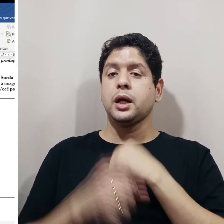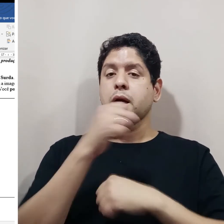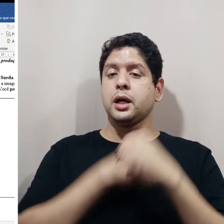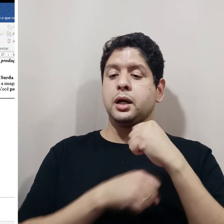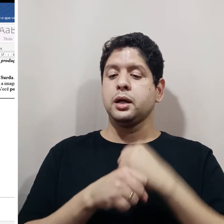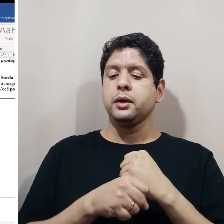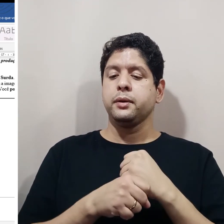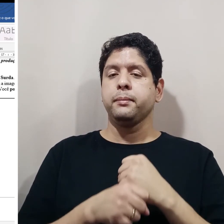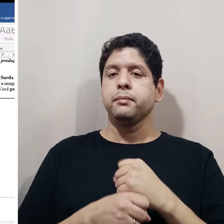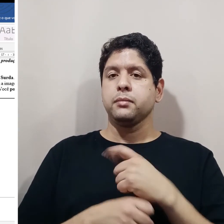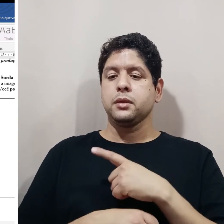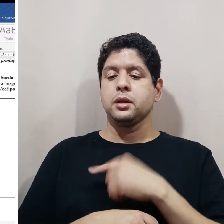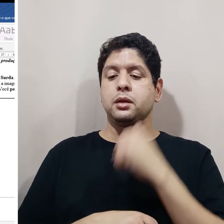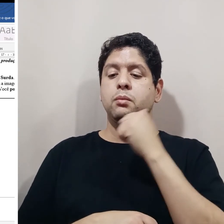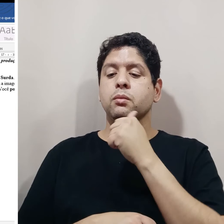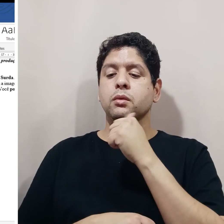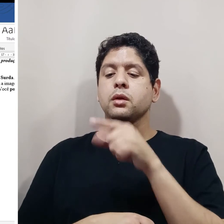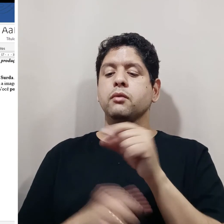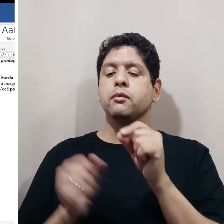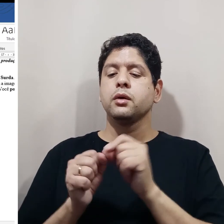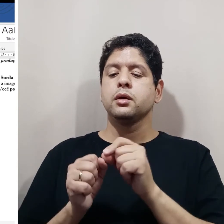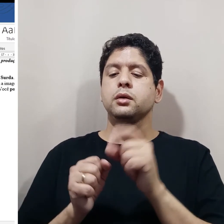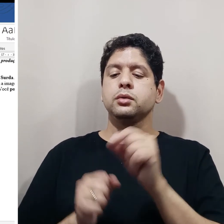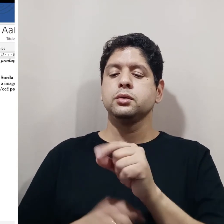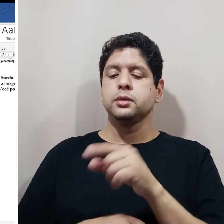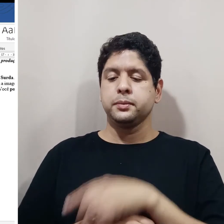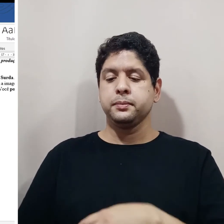ano passado, né? Vou tirar aqui, ó.